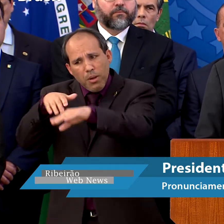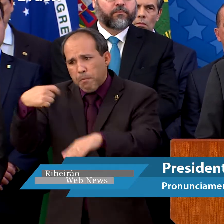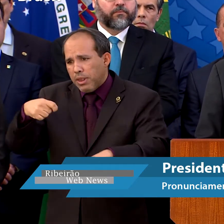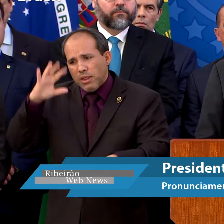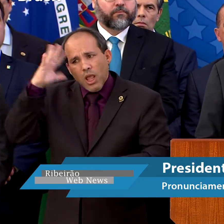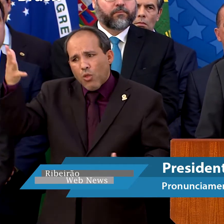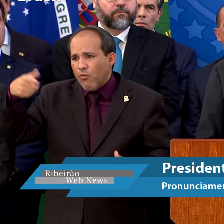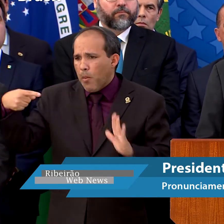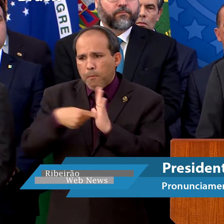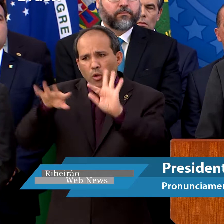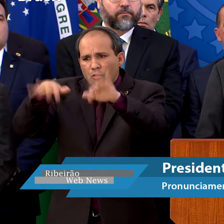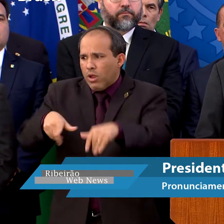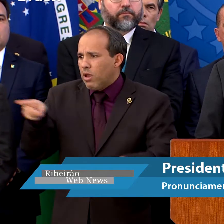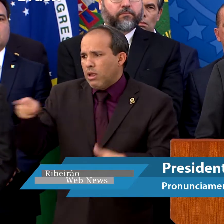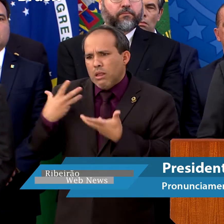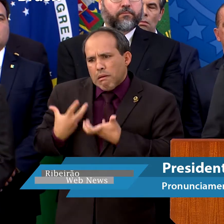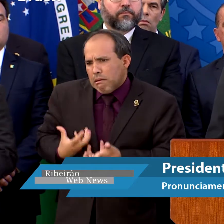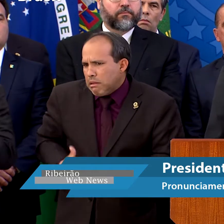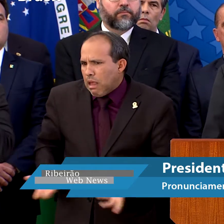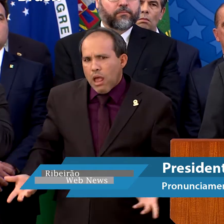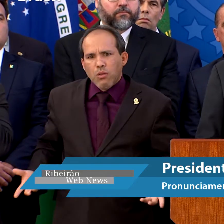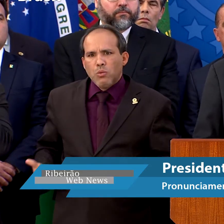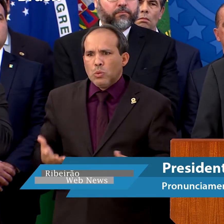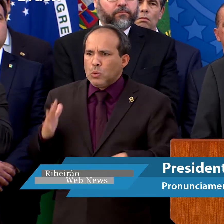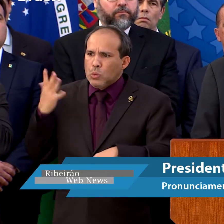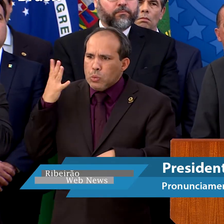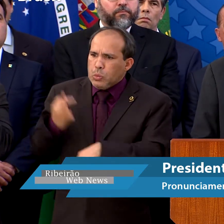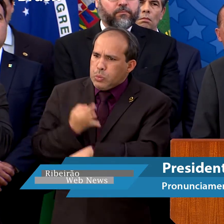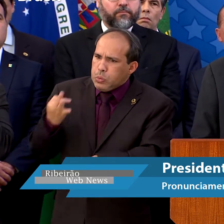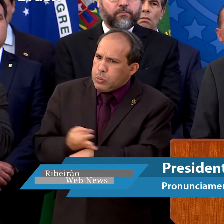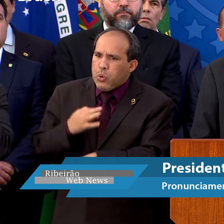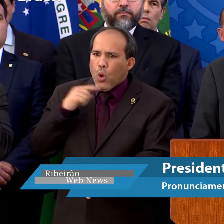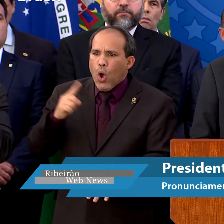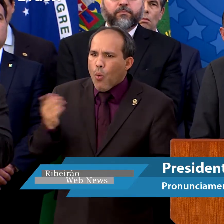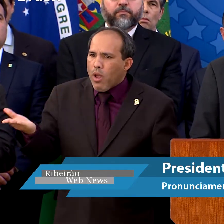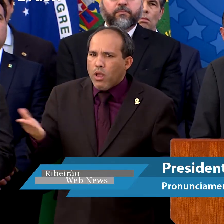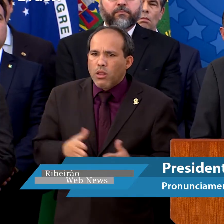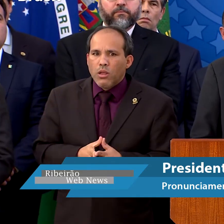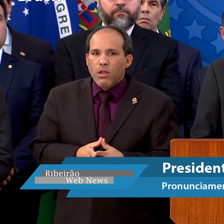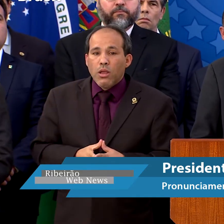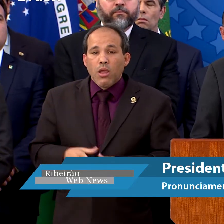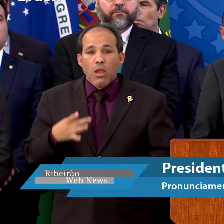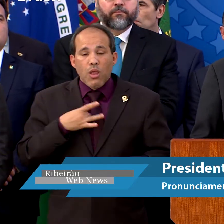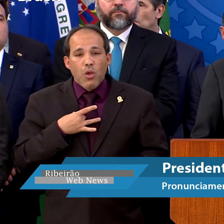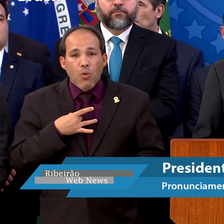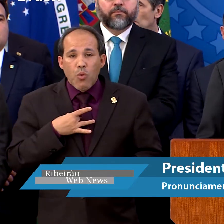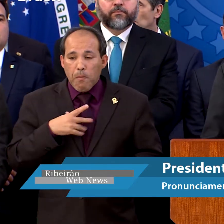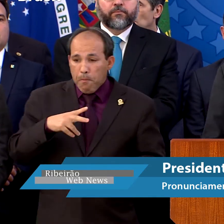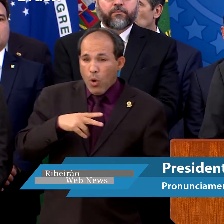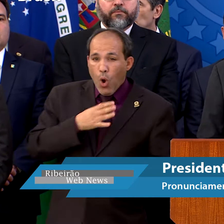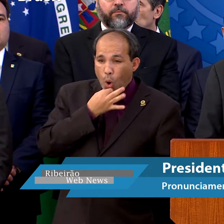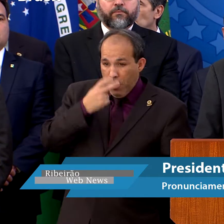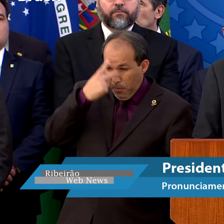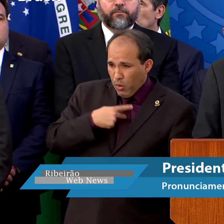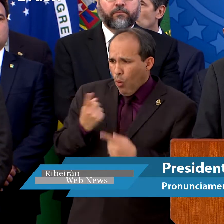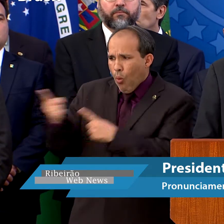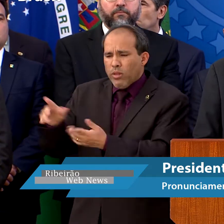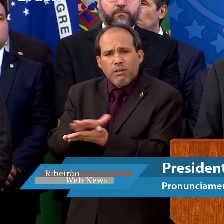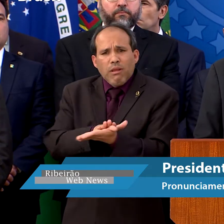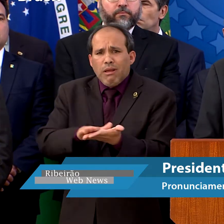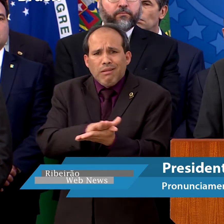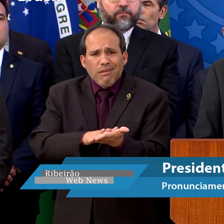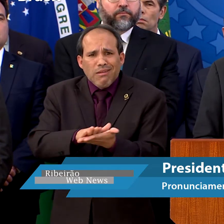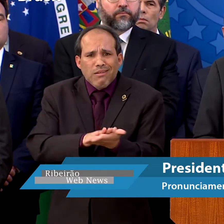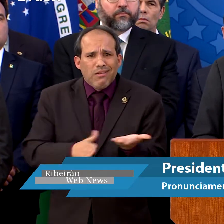tá cansado tá fazendo com pode o seu trabalho eu pessoalmente não tenho nada contra ele